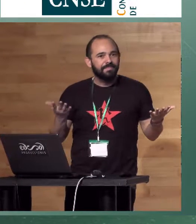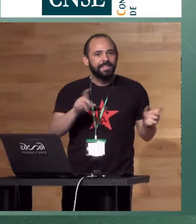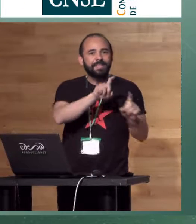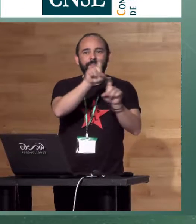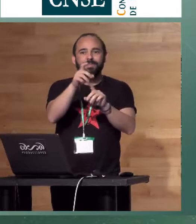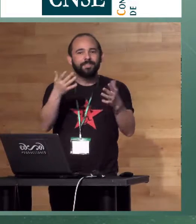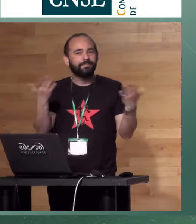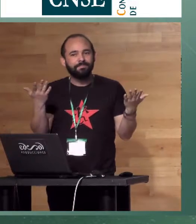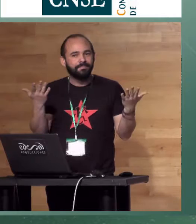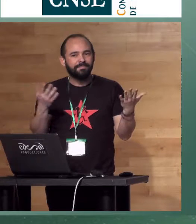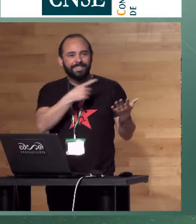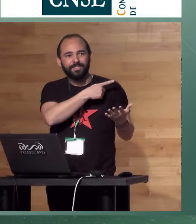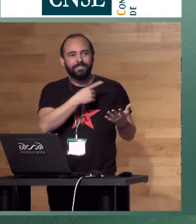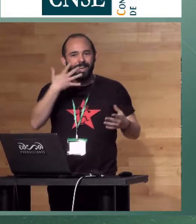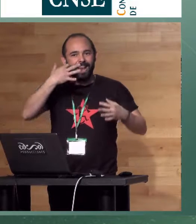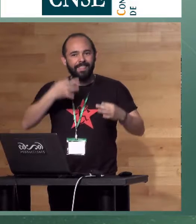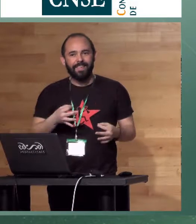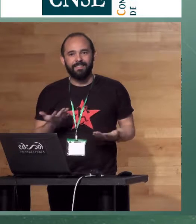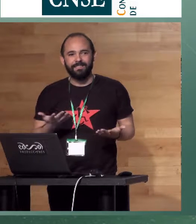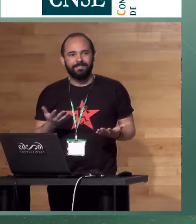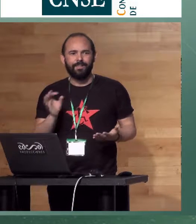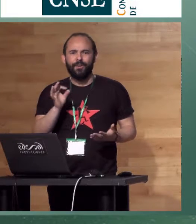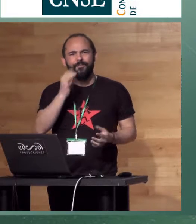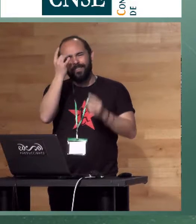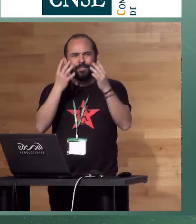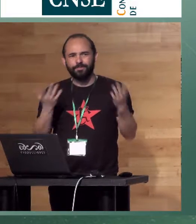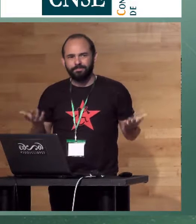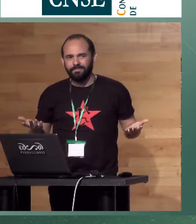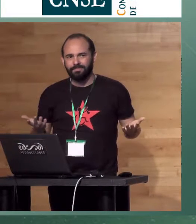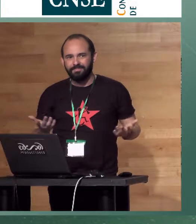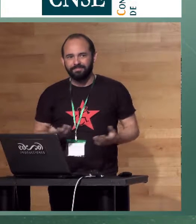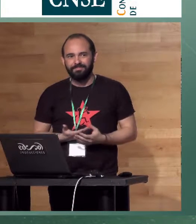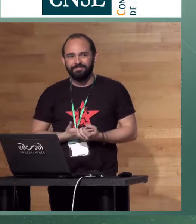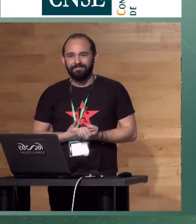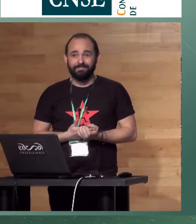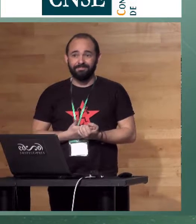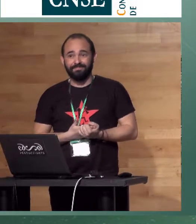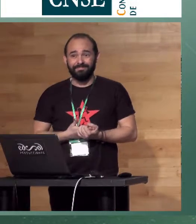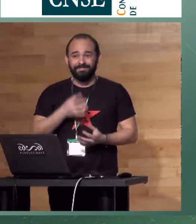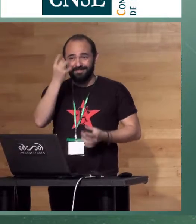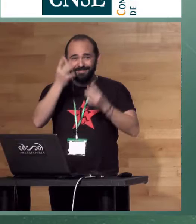Bien, ¿cuál es mi pregunta? ¿Esto es realidad o ficción?